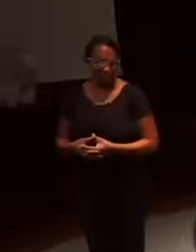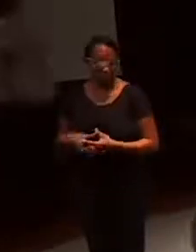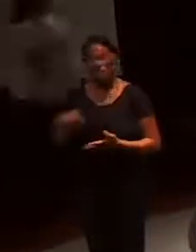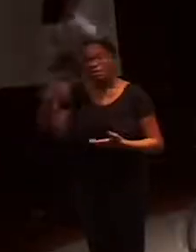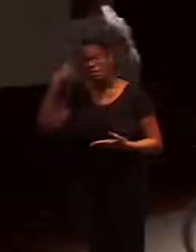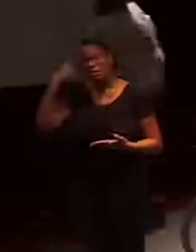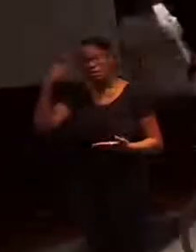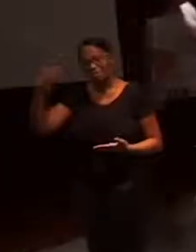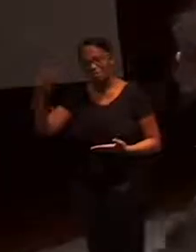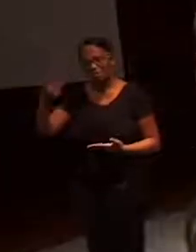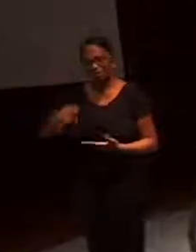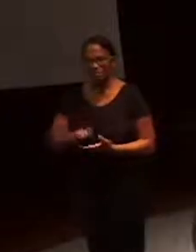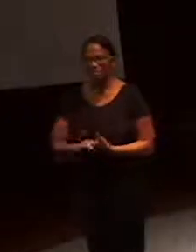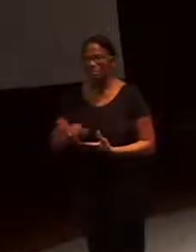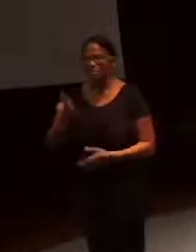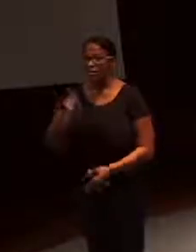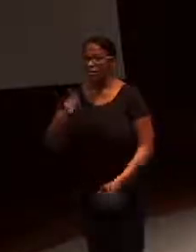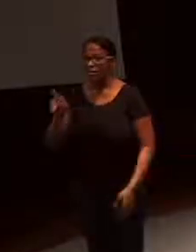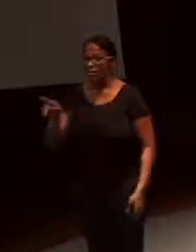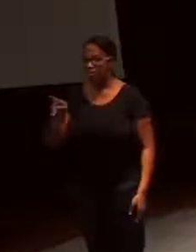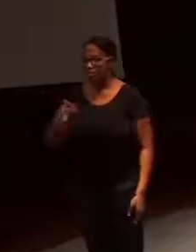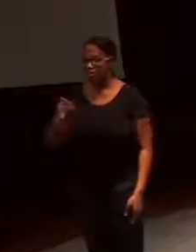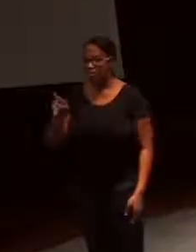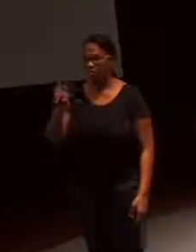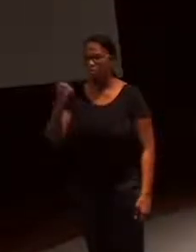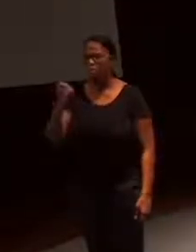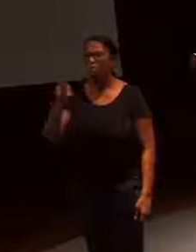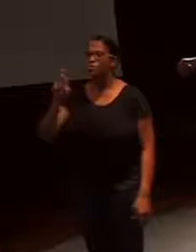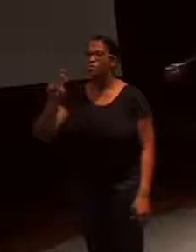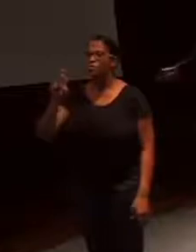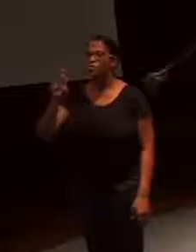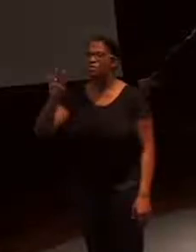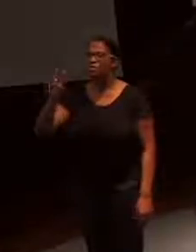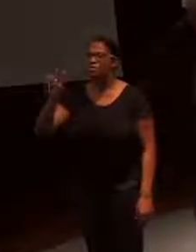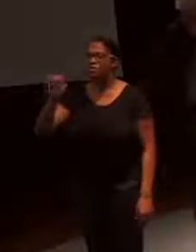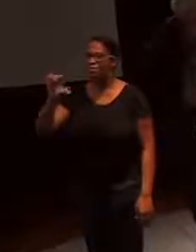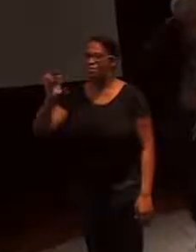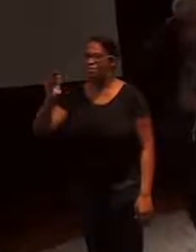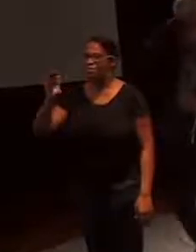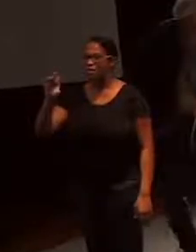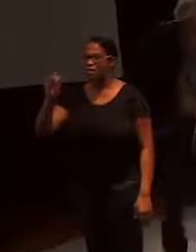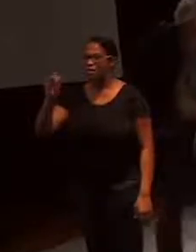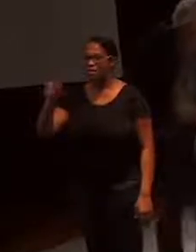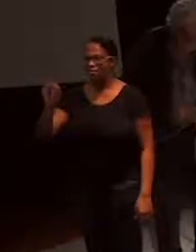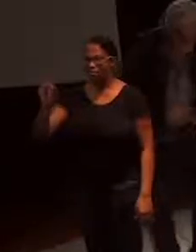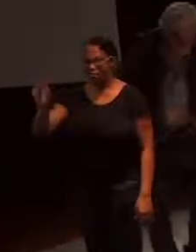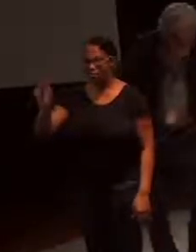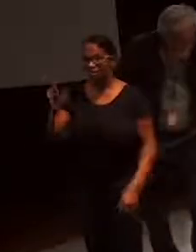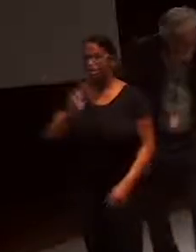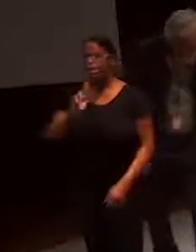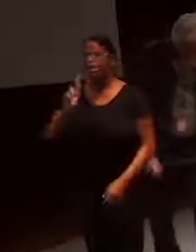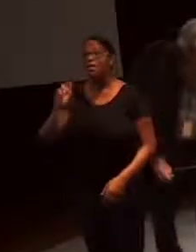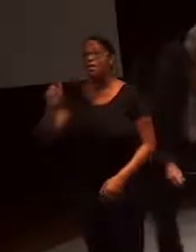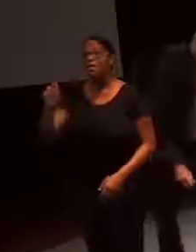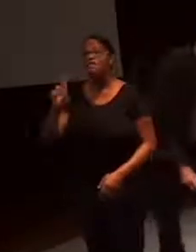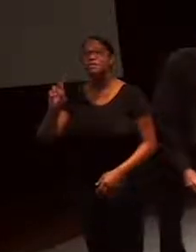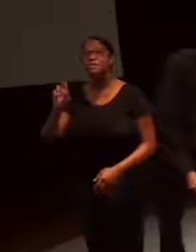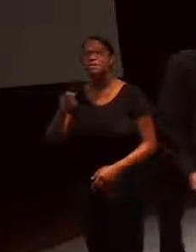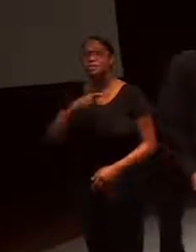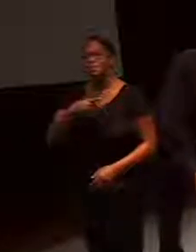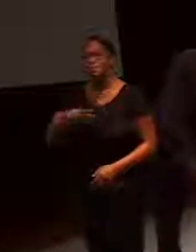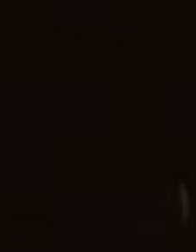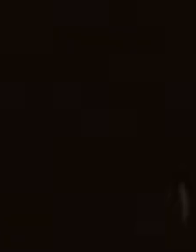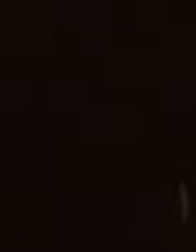Lembrando que o professor, o doutor Valcler, está representando a presidente da Fiocruz, doutora Nízia Trindade